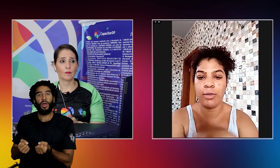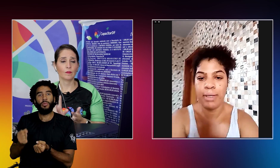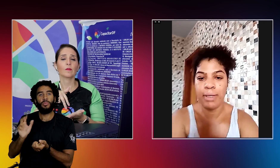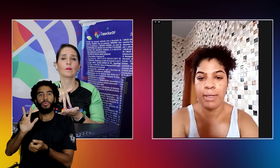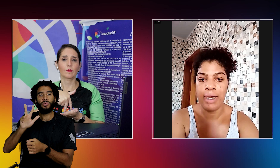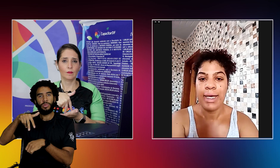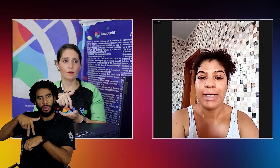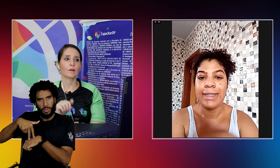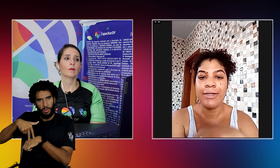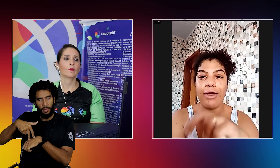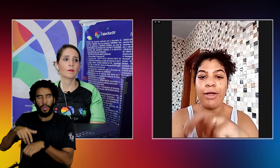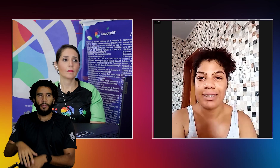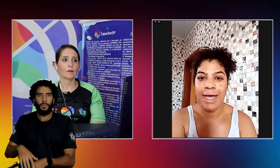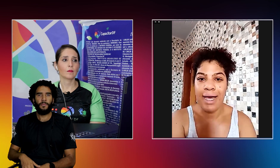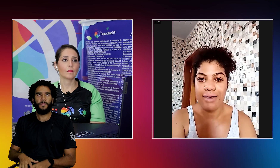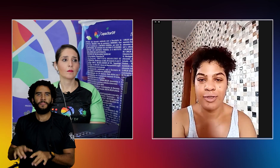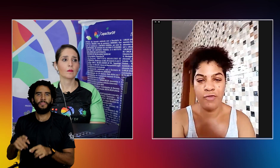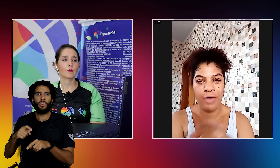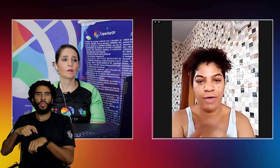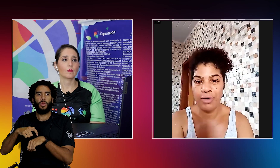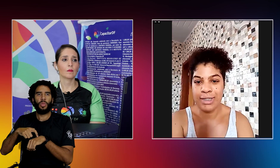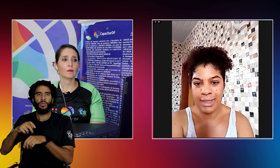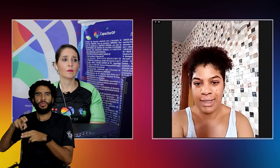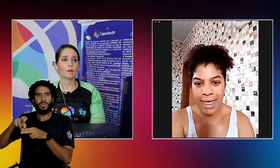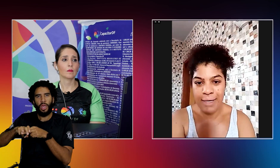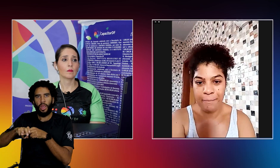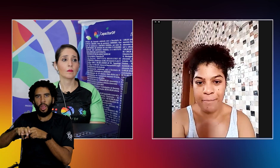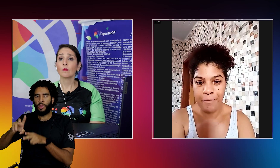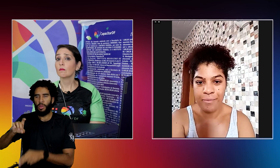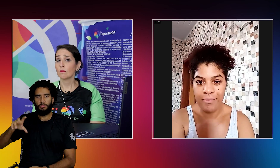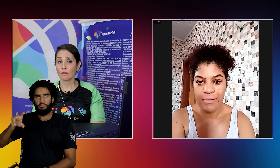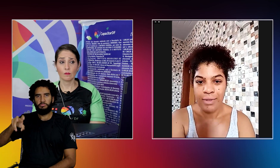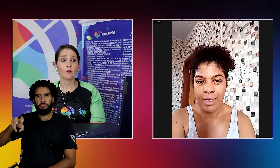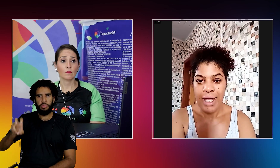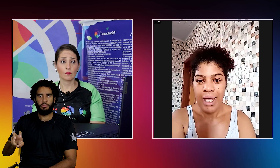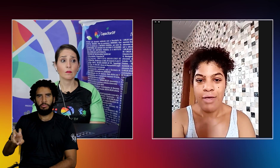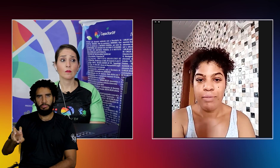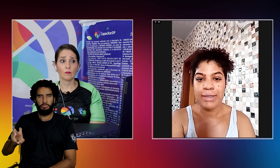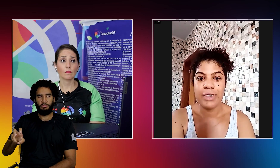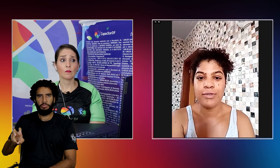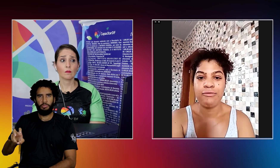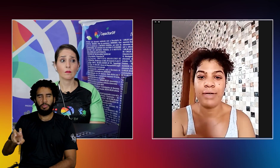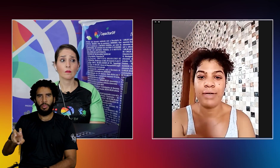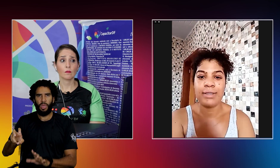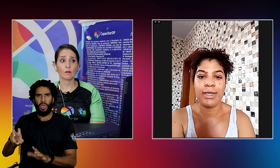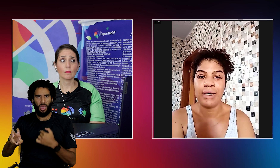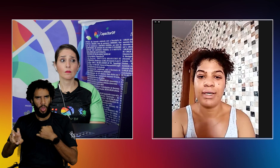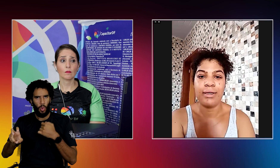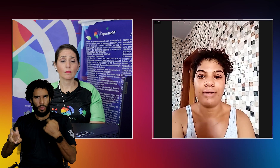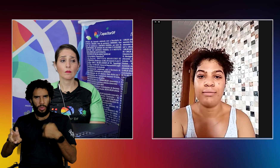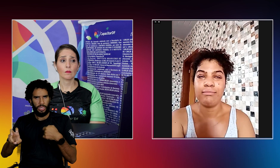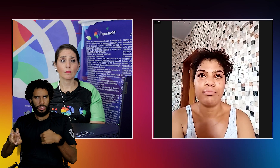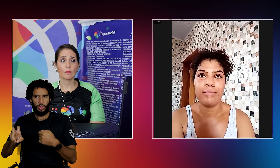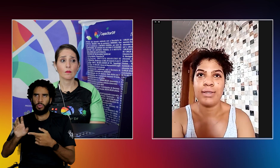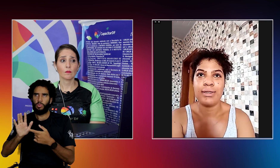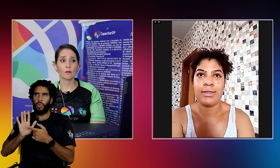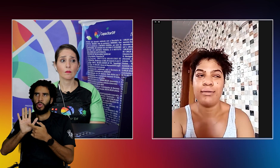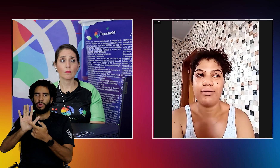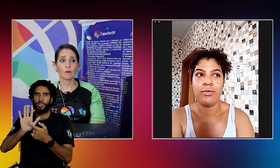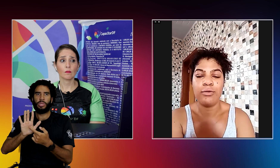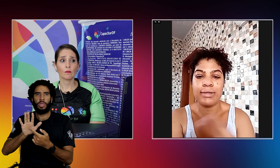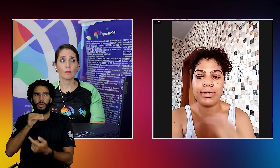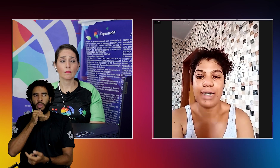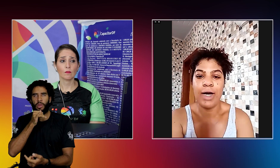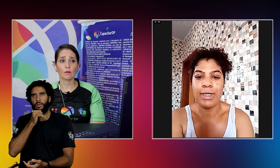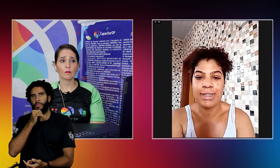pé. E na hora de sentar, eu só faço na hora de sentar. Eu preciso fazer, assim,